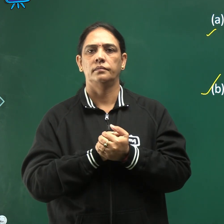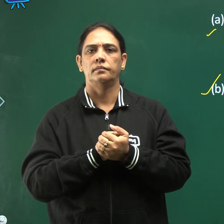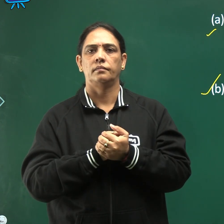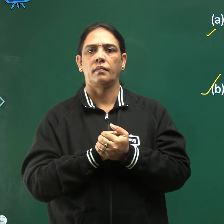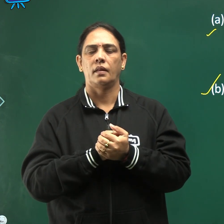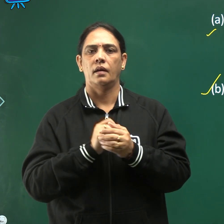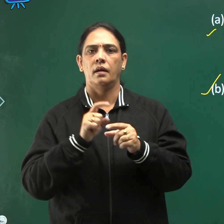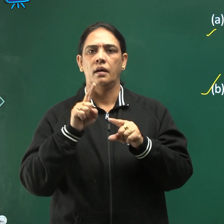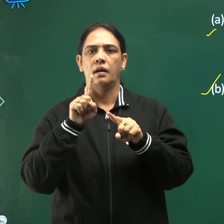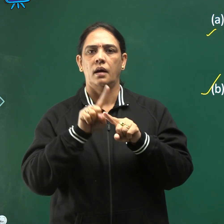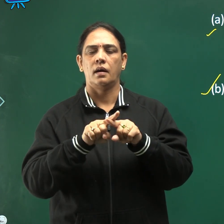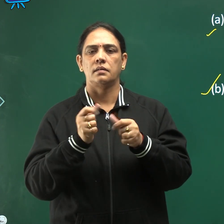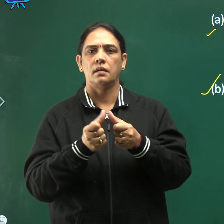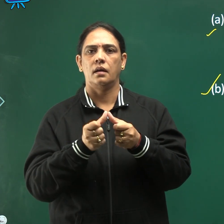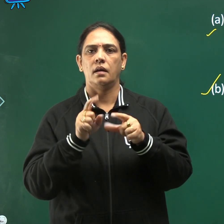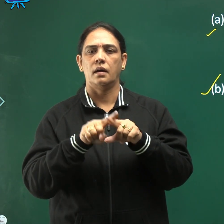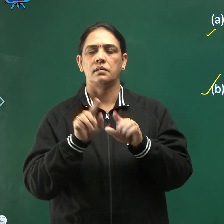एक्स अक्ष पर